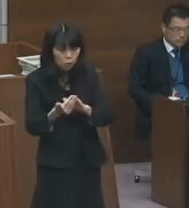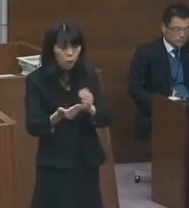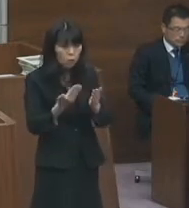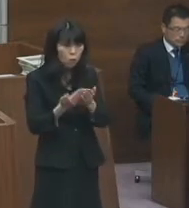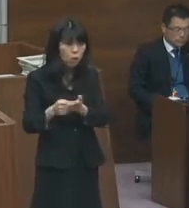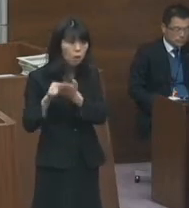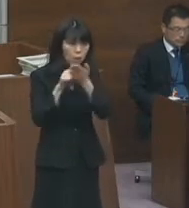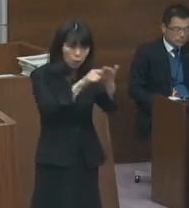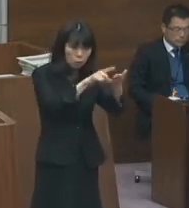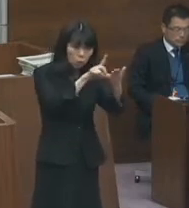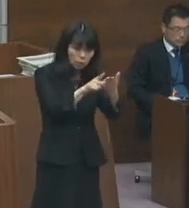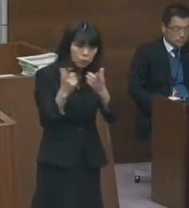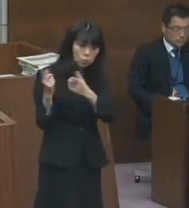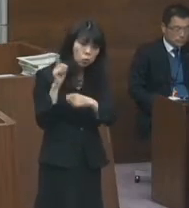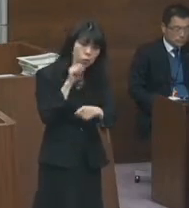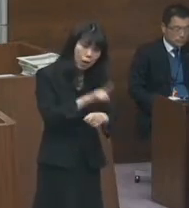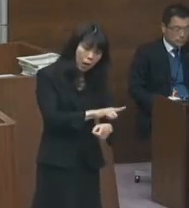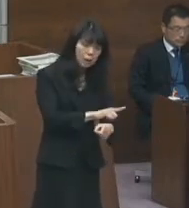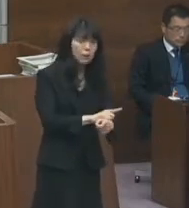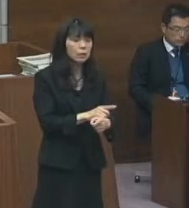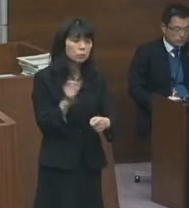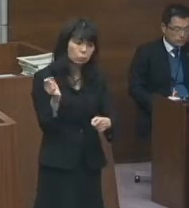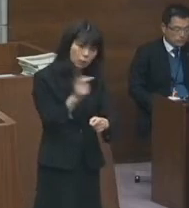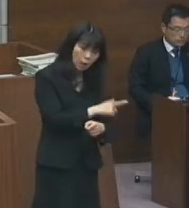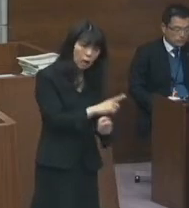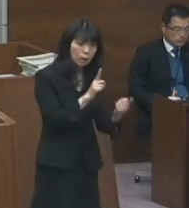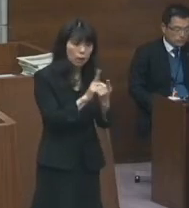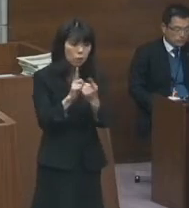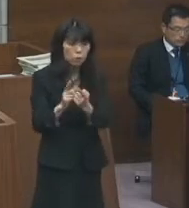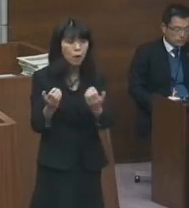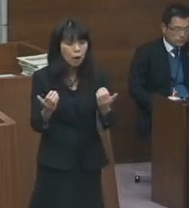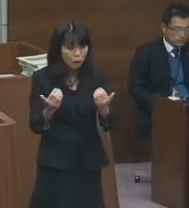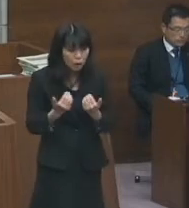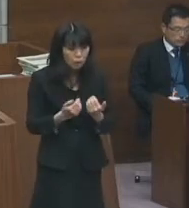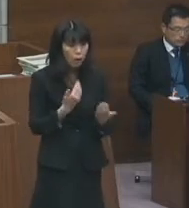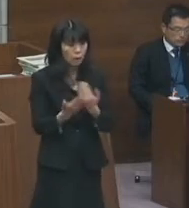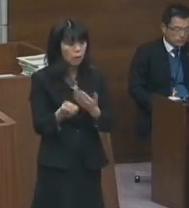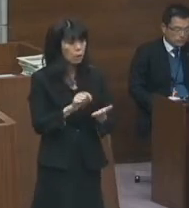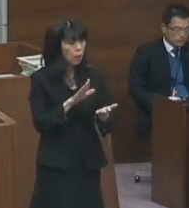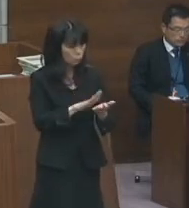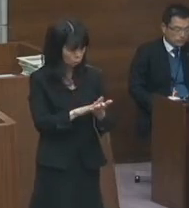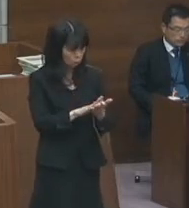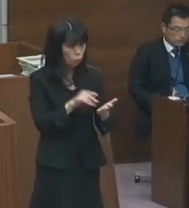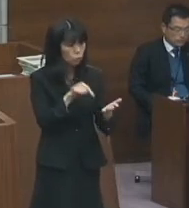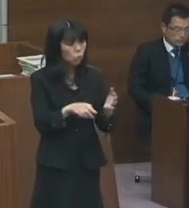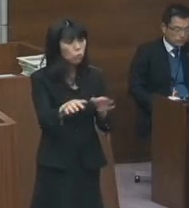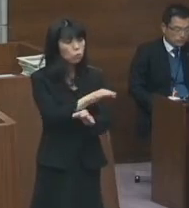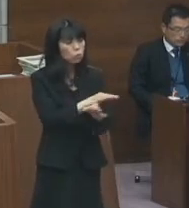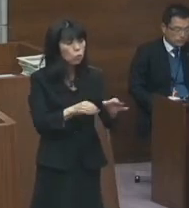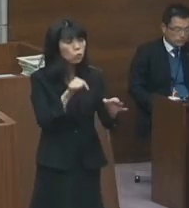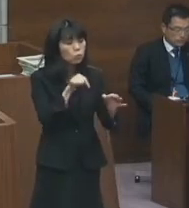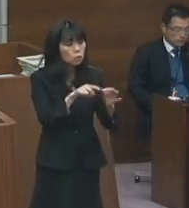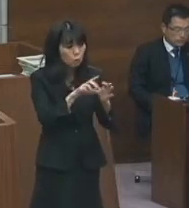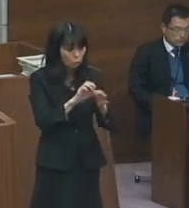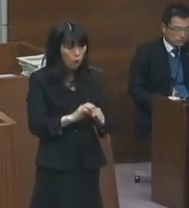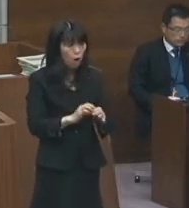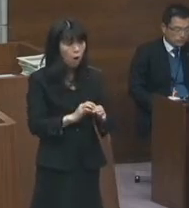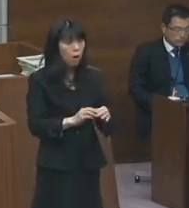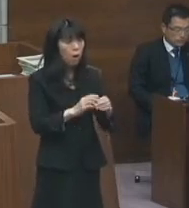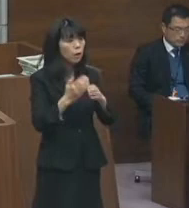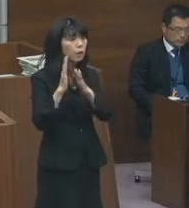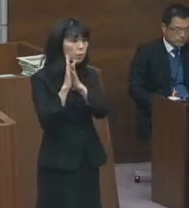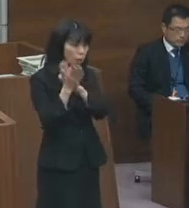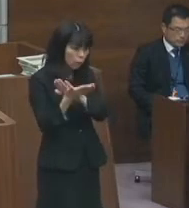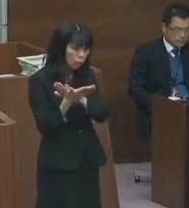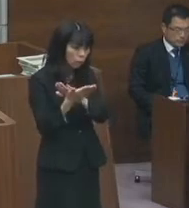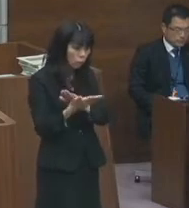体の処理に努める旨が明記されております。また、その運用にあっては、県と県下29市